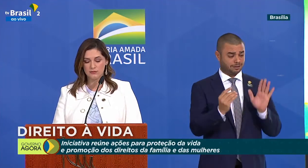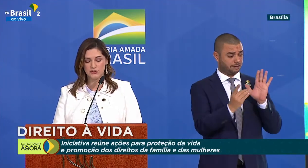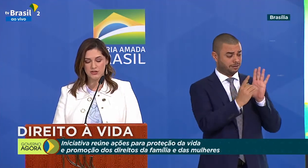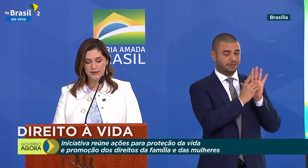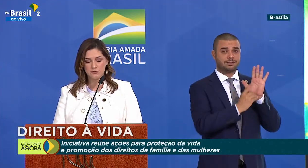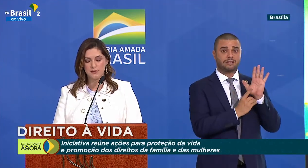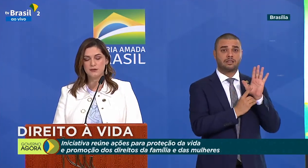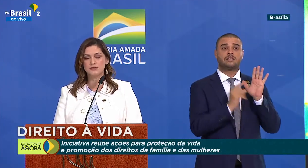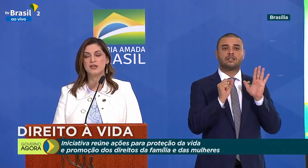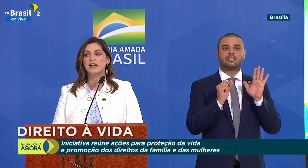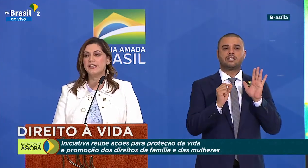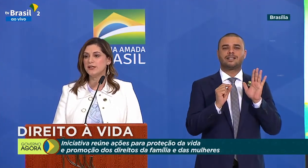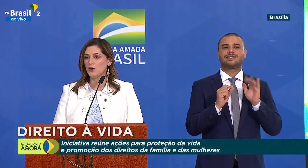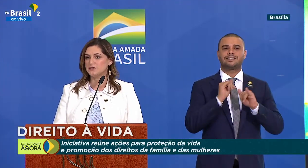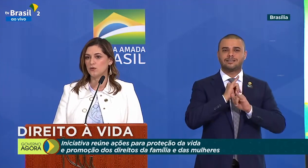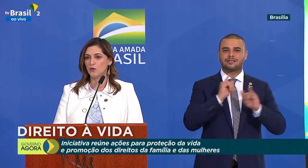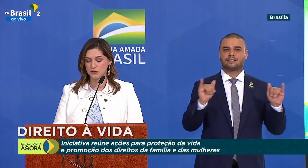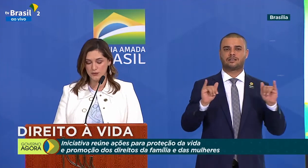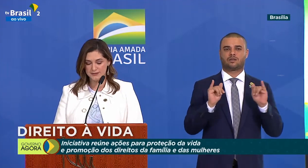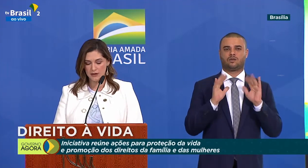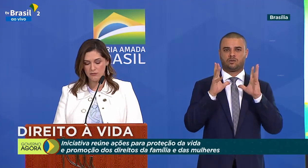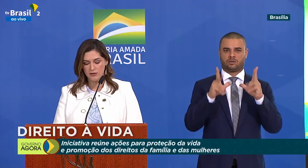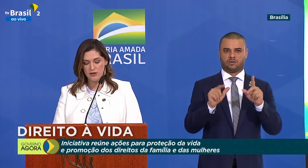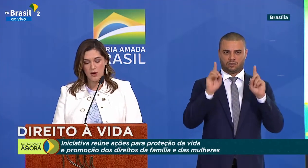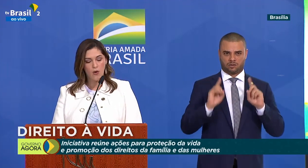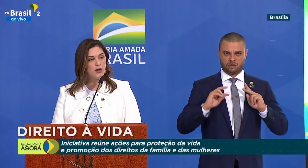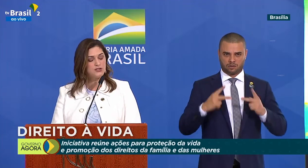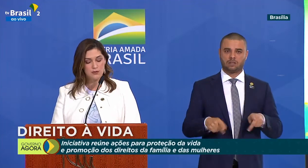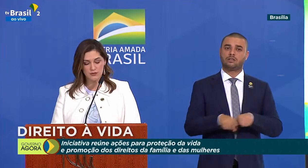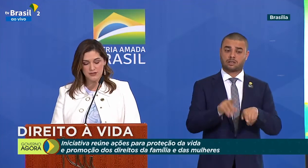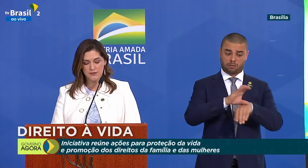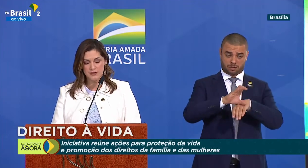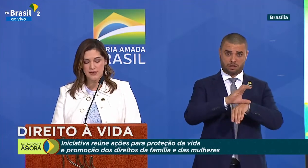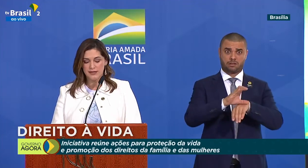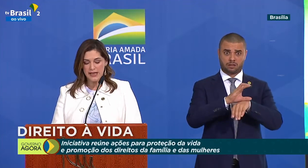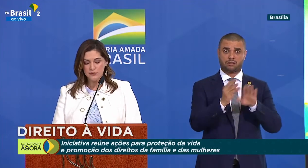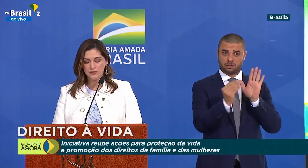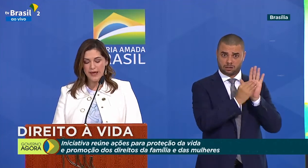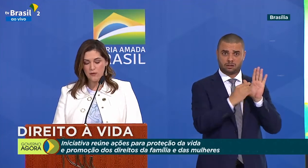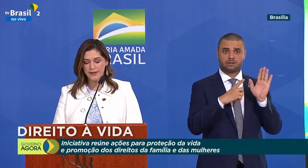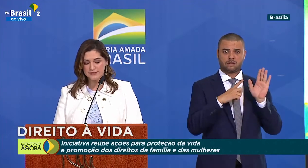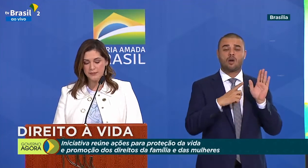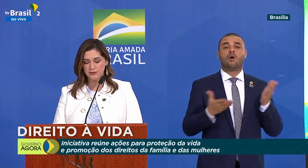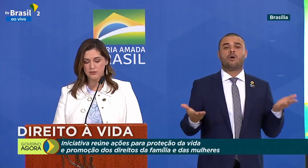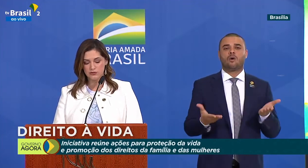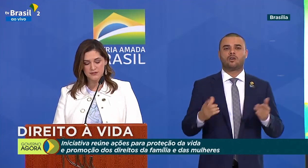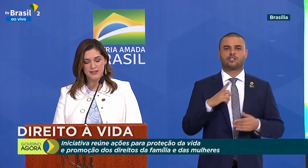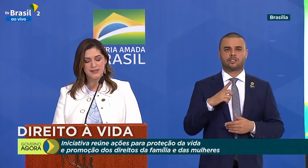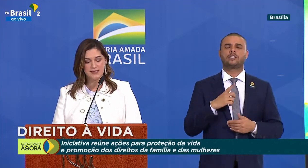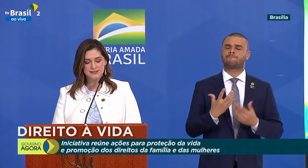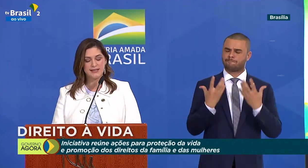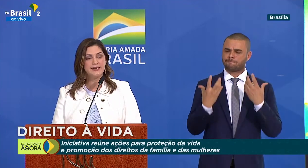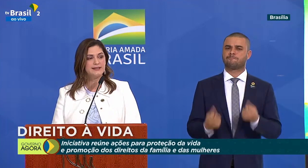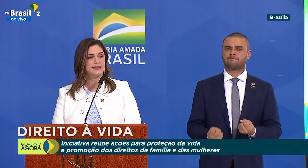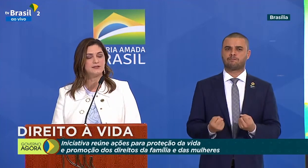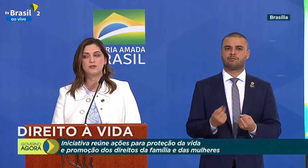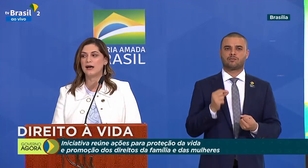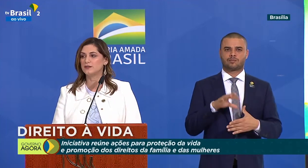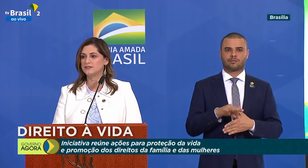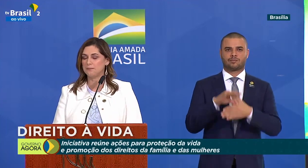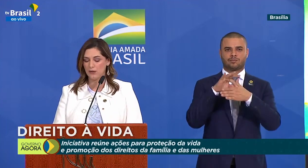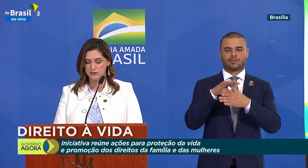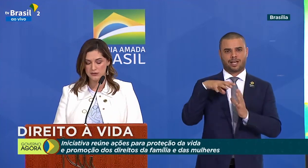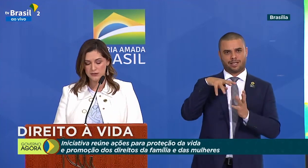universal de direitos humanos e em nossa Constituição hoje inclusive temos o reconhecimento de nossa liderança